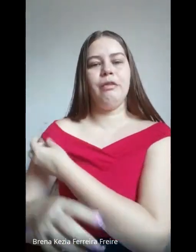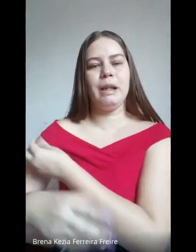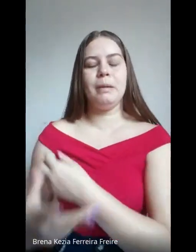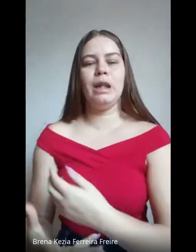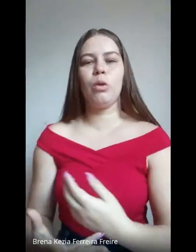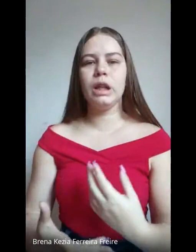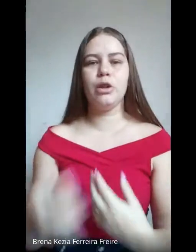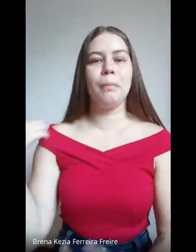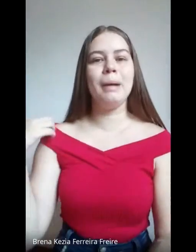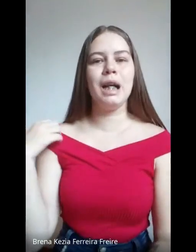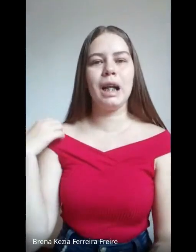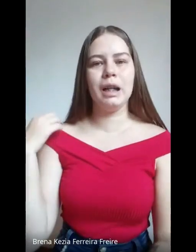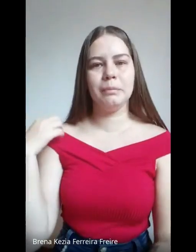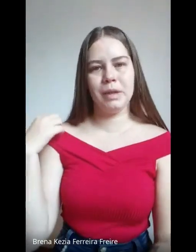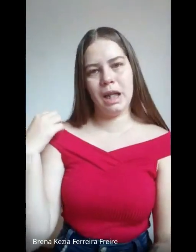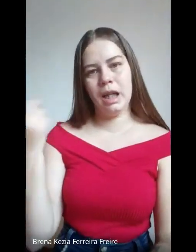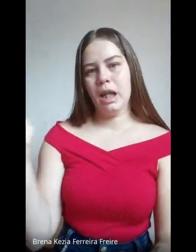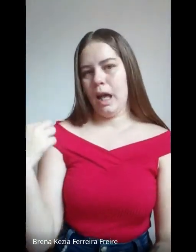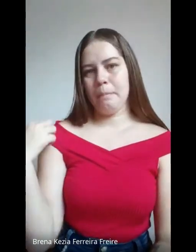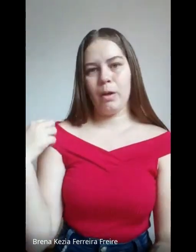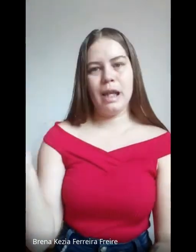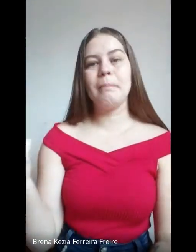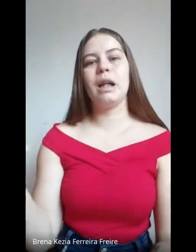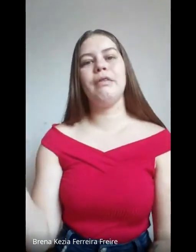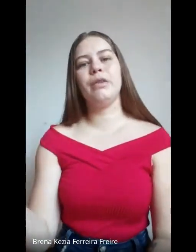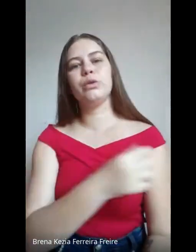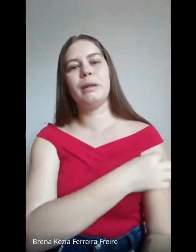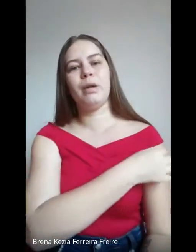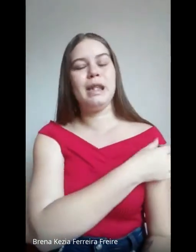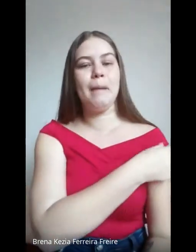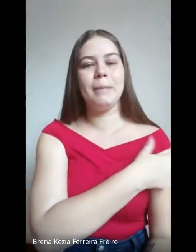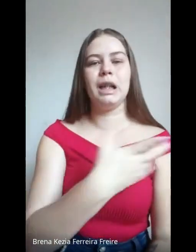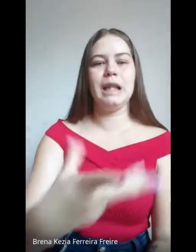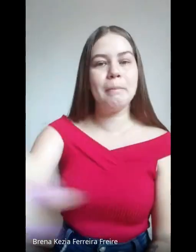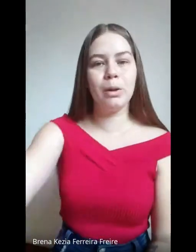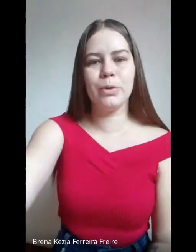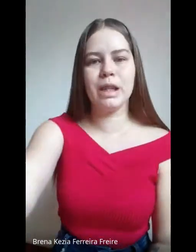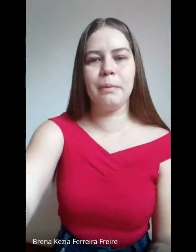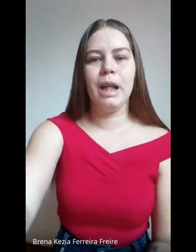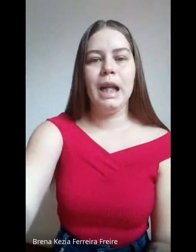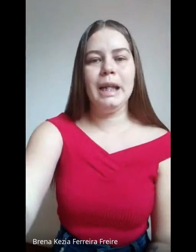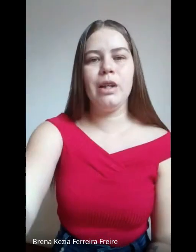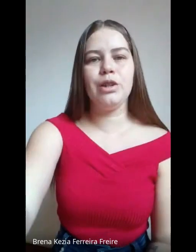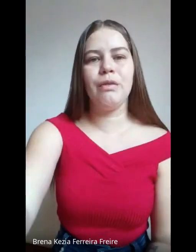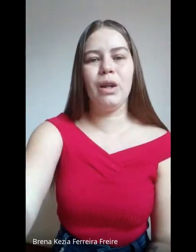depender do contexto. Manga, né? Pode ser a manga fruta, pode ser a manga da blusa. Então a gente vai encontrar